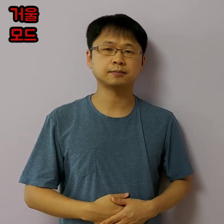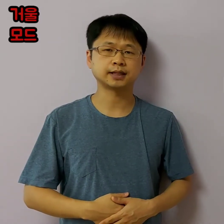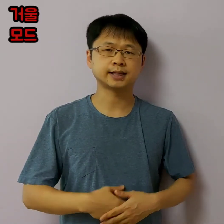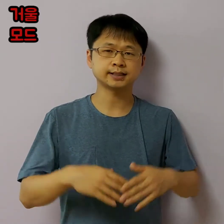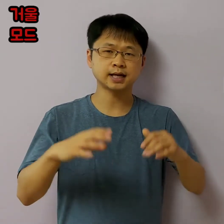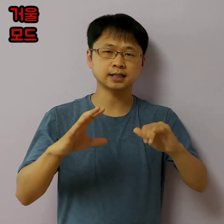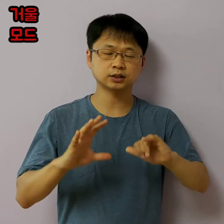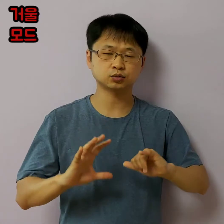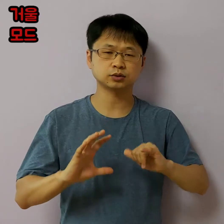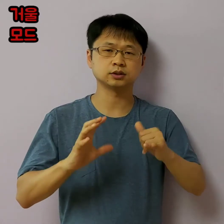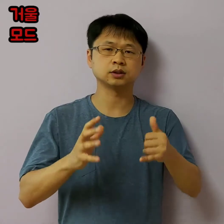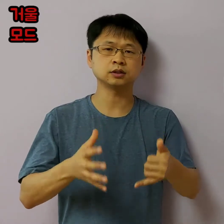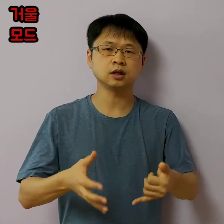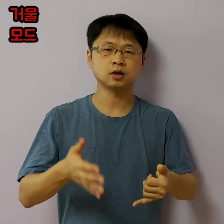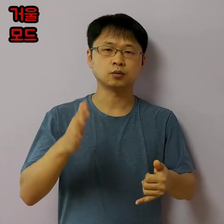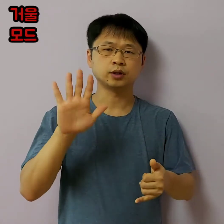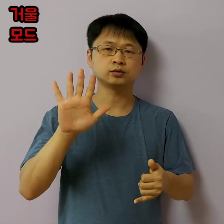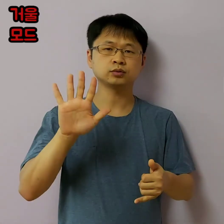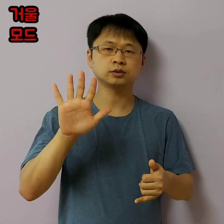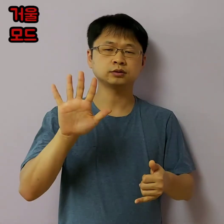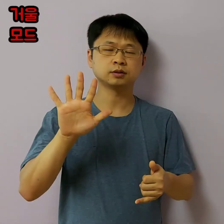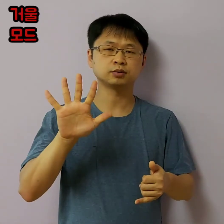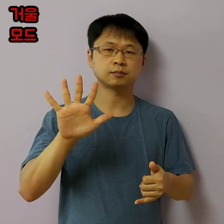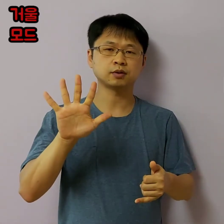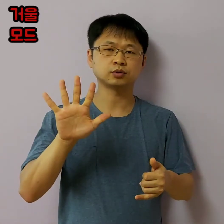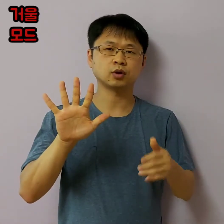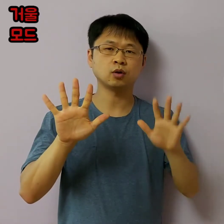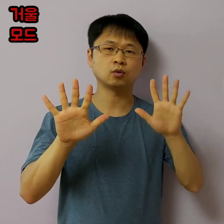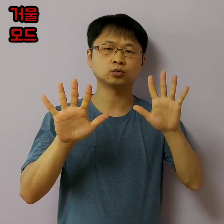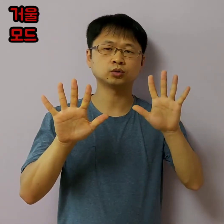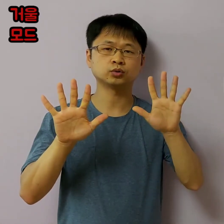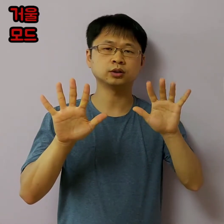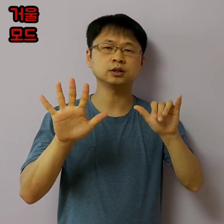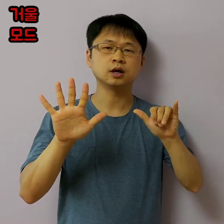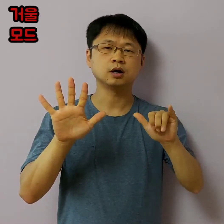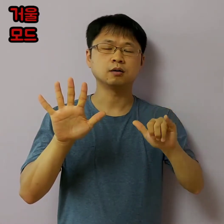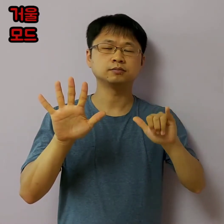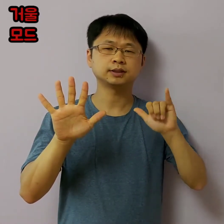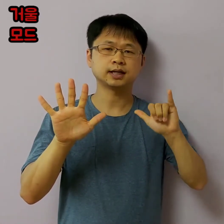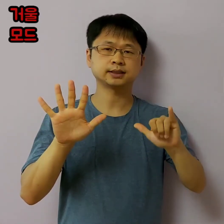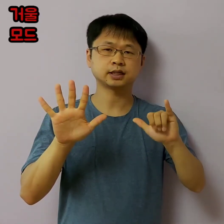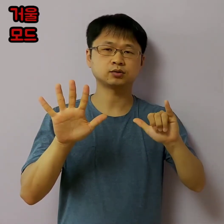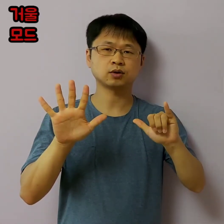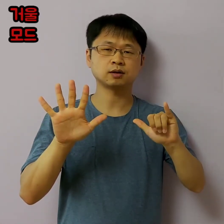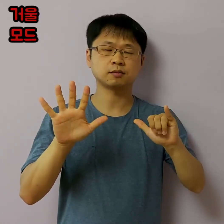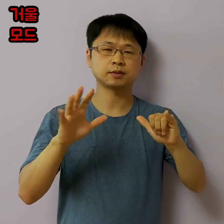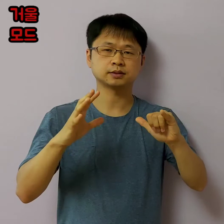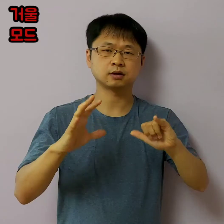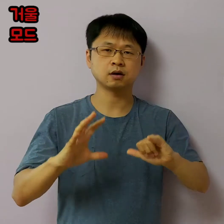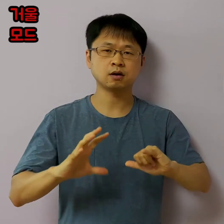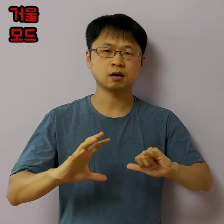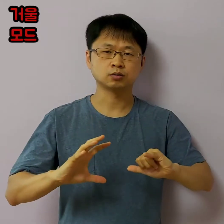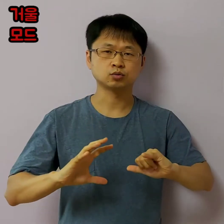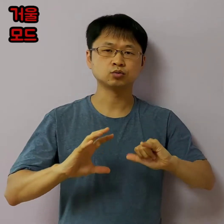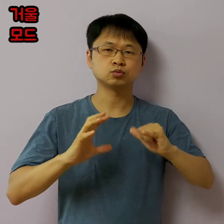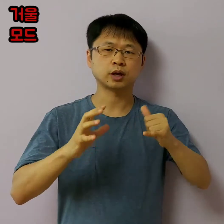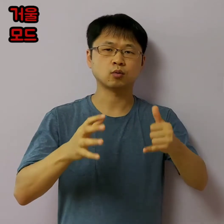보다입니다. 세상이란 수어는 왼손은 전부 다 펴고요. 오른손은 엄지랑 새끼손가락만 펴서 둥글게